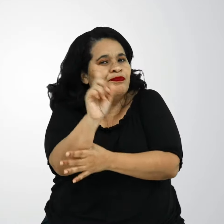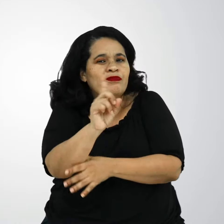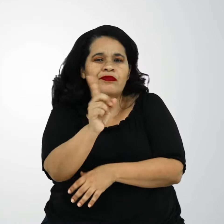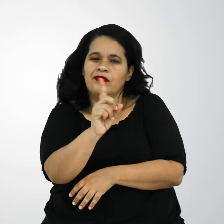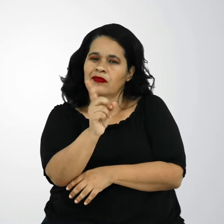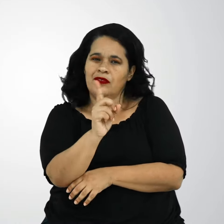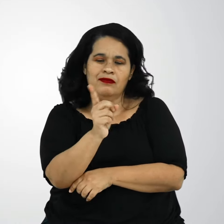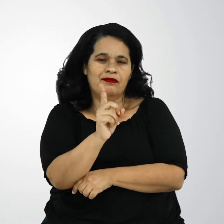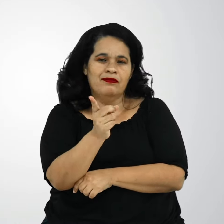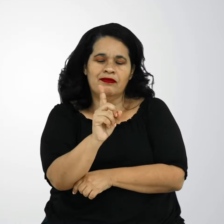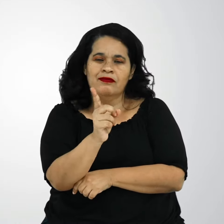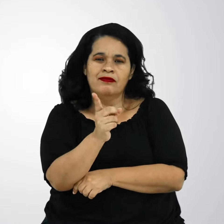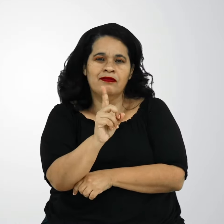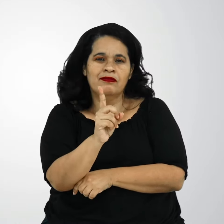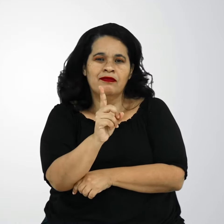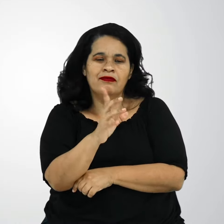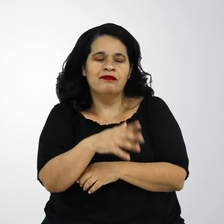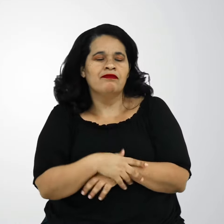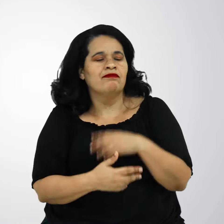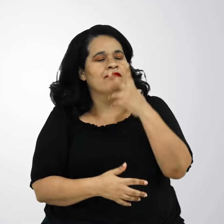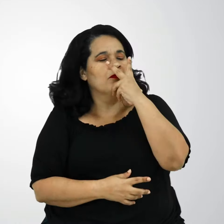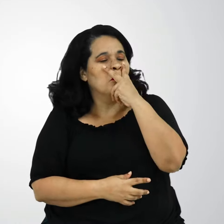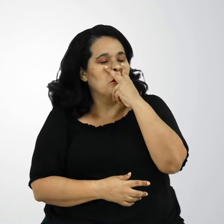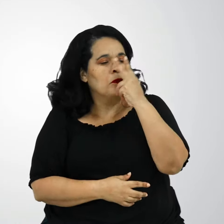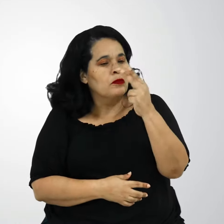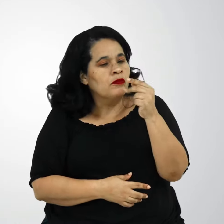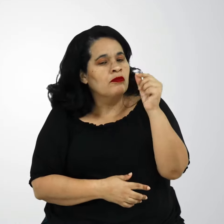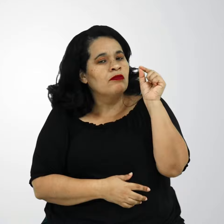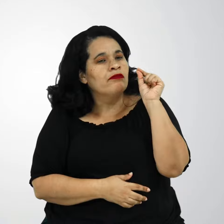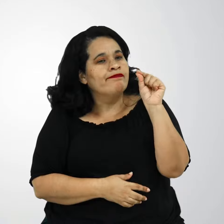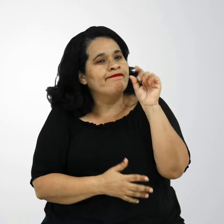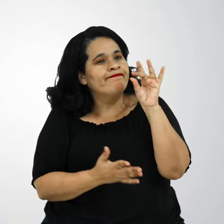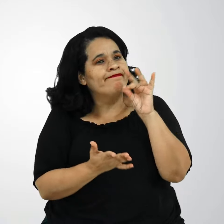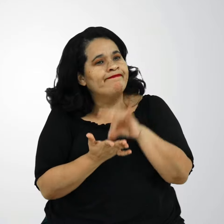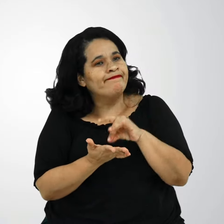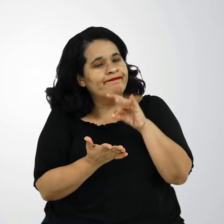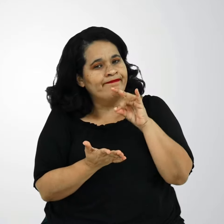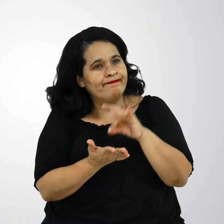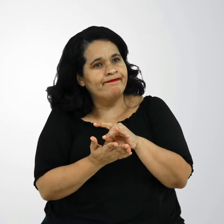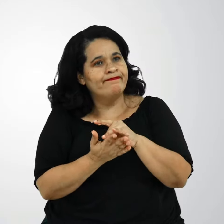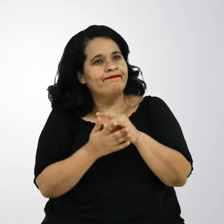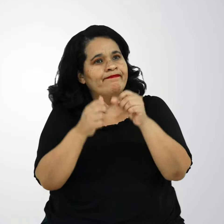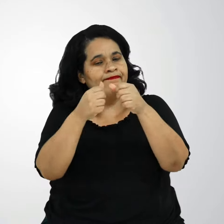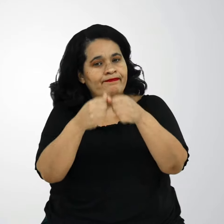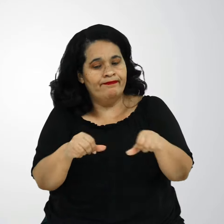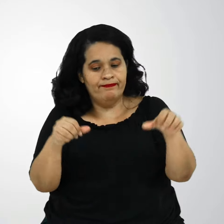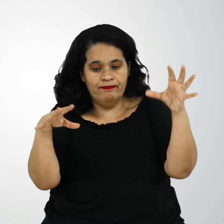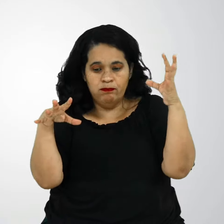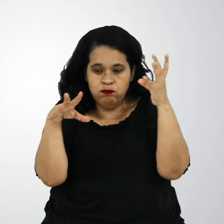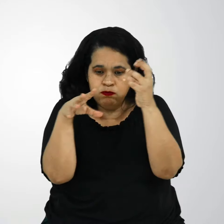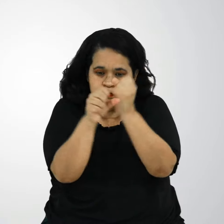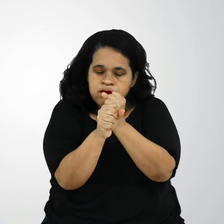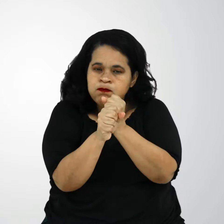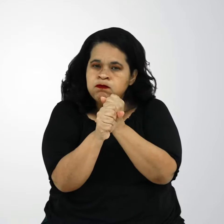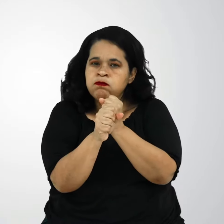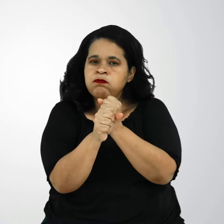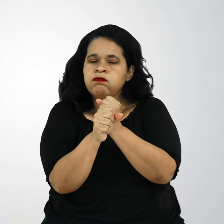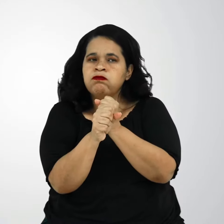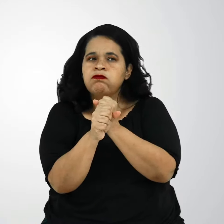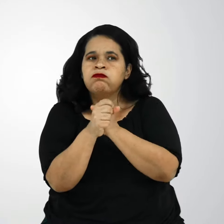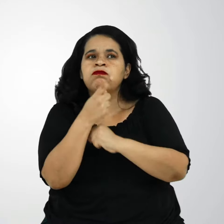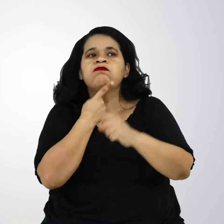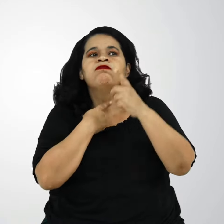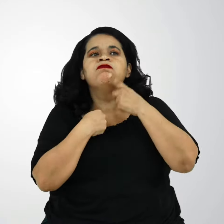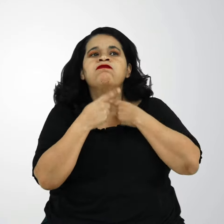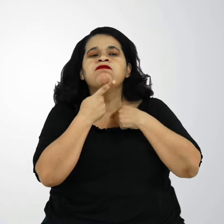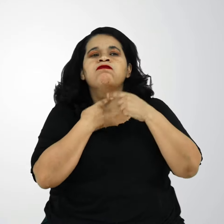mesmo para poder dar certo uma conta. Sim. Uma conta que a Igreja Adventista